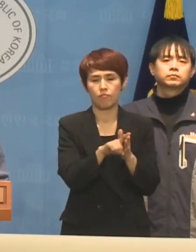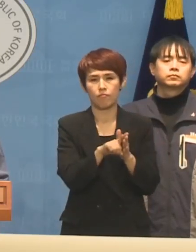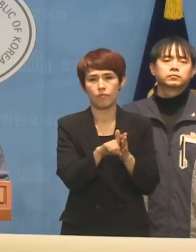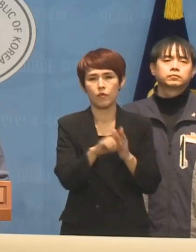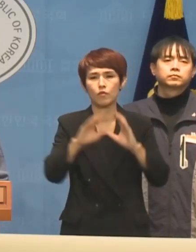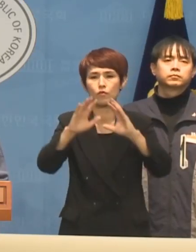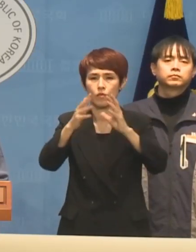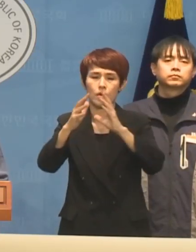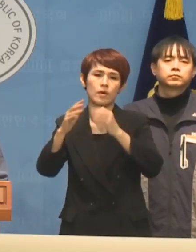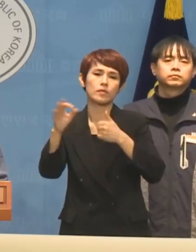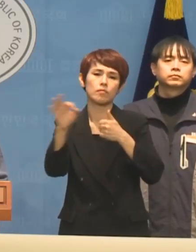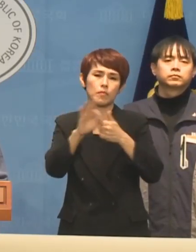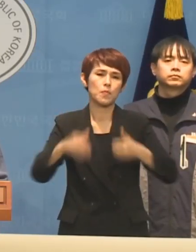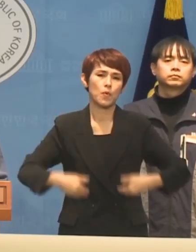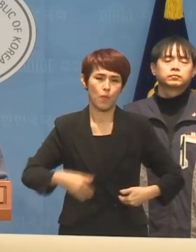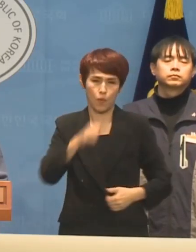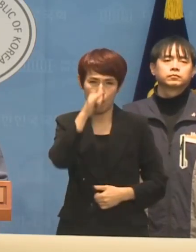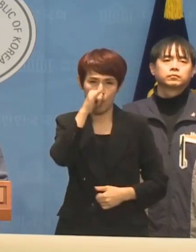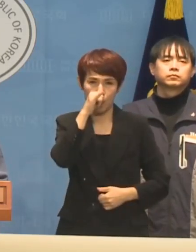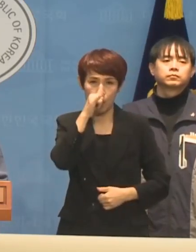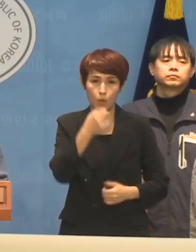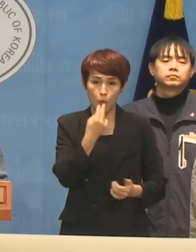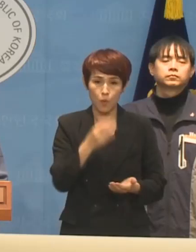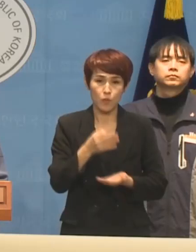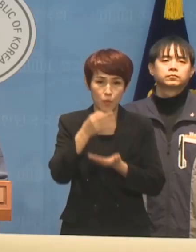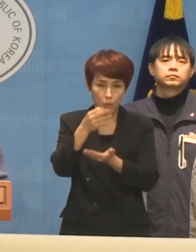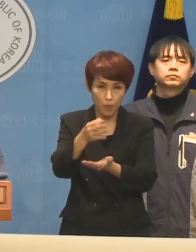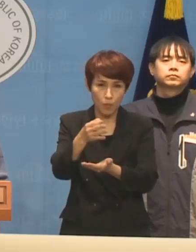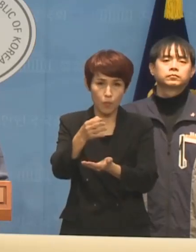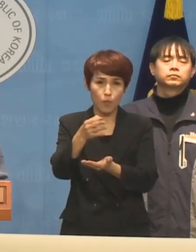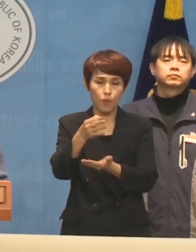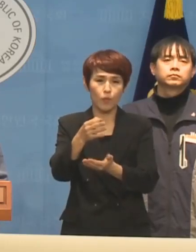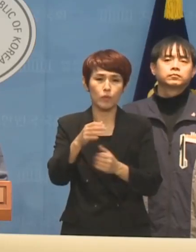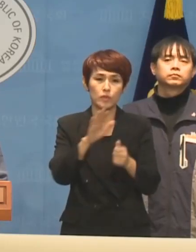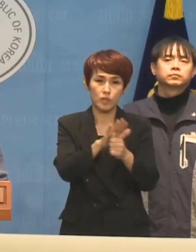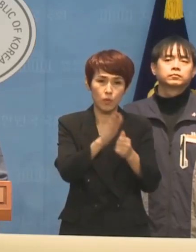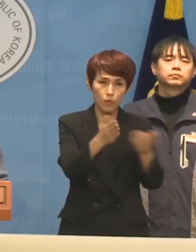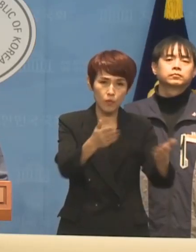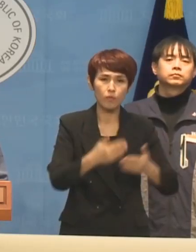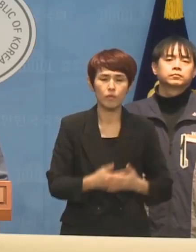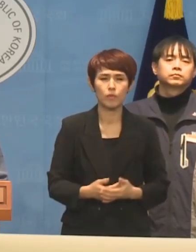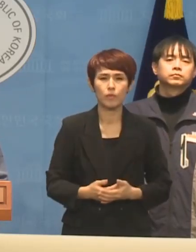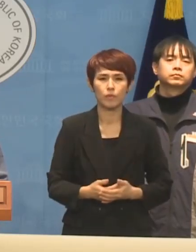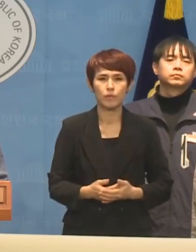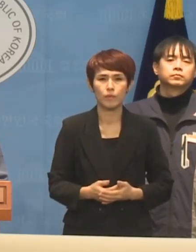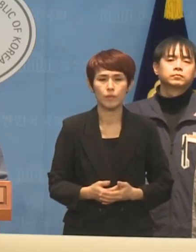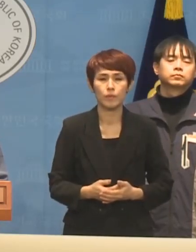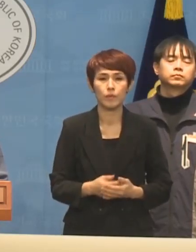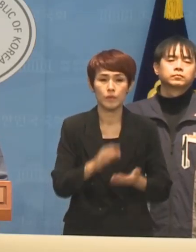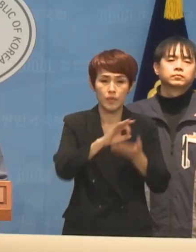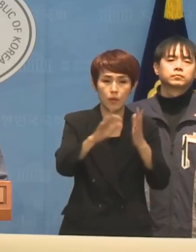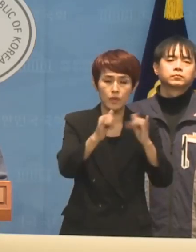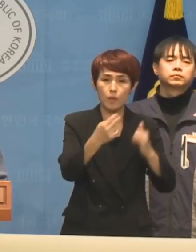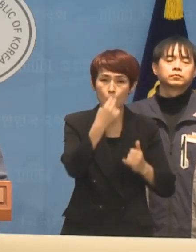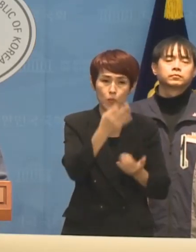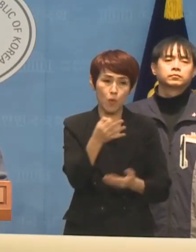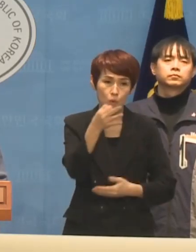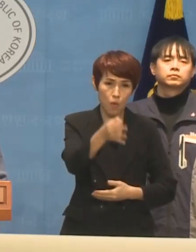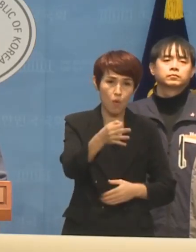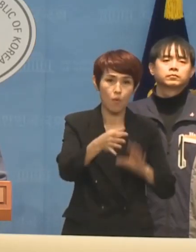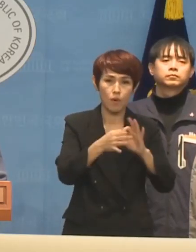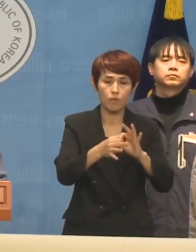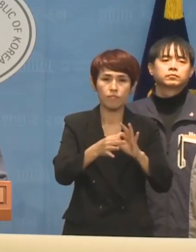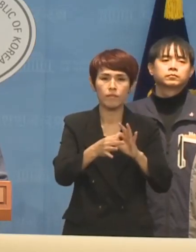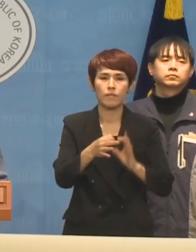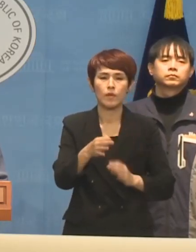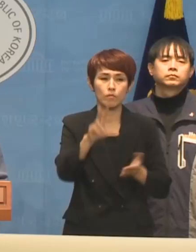투입, 저소득 지역 가입자 보험료 지원과 함께 플랫폼, 원천기업 등에 대한 사용자 보험료 부과를